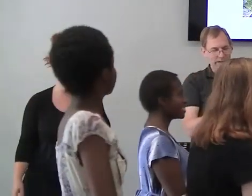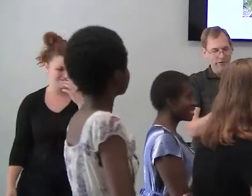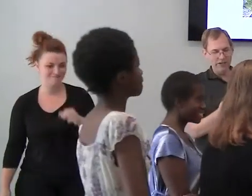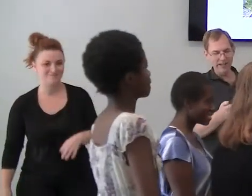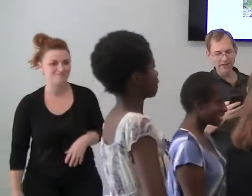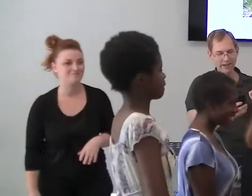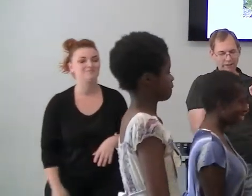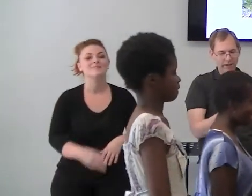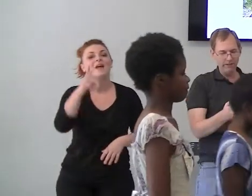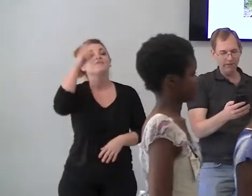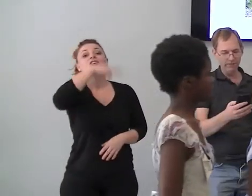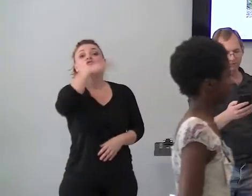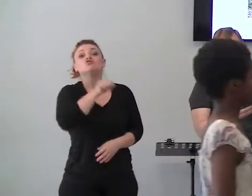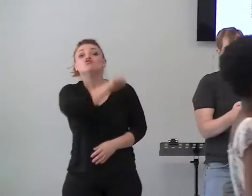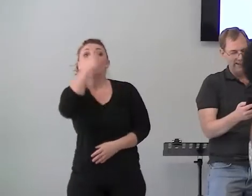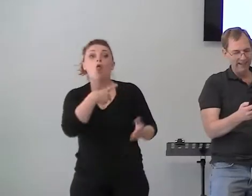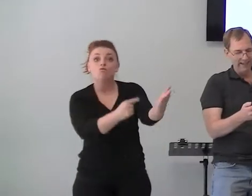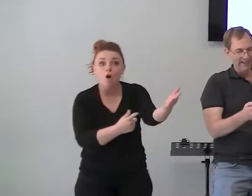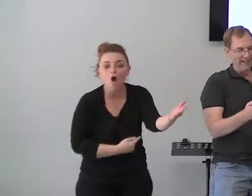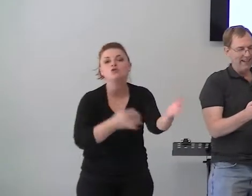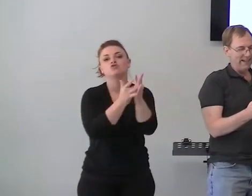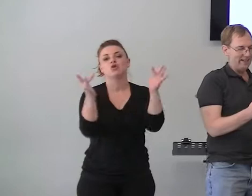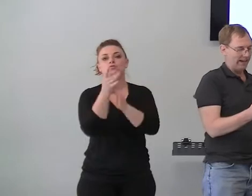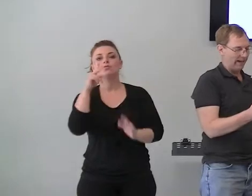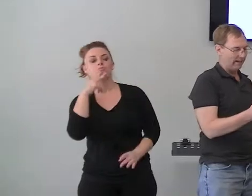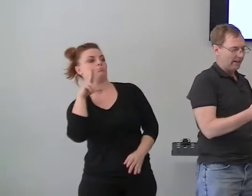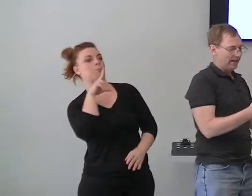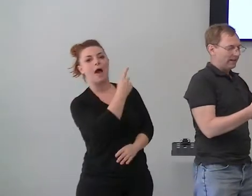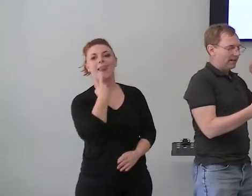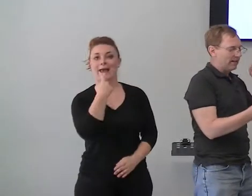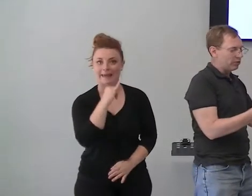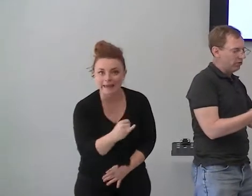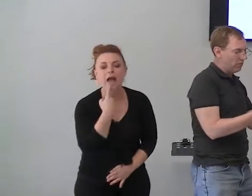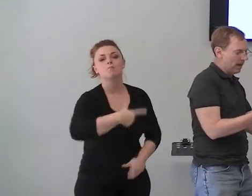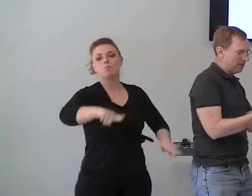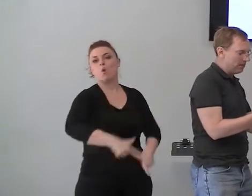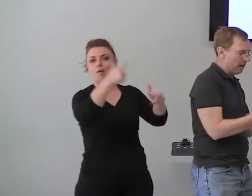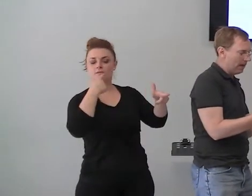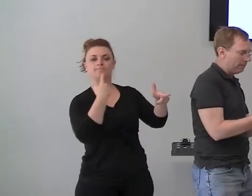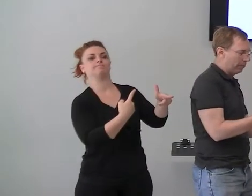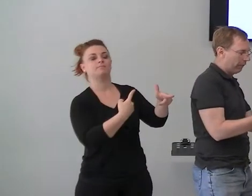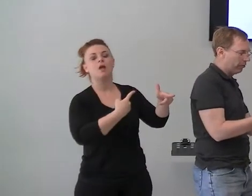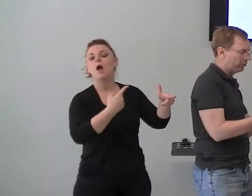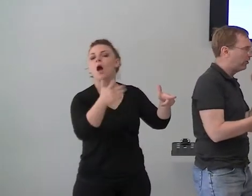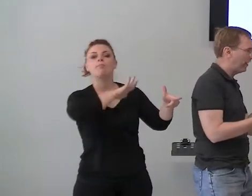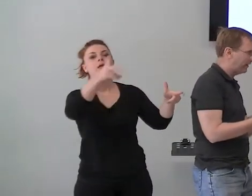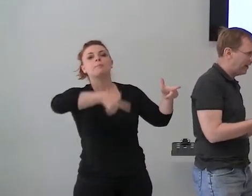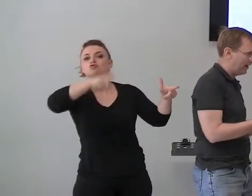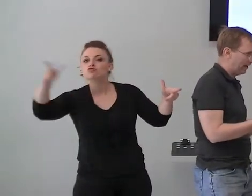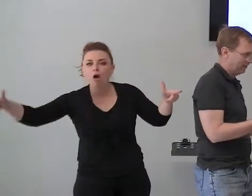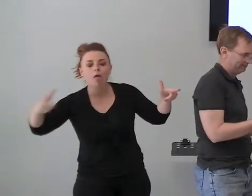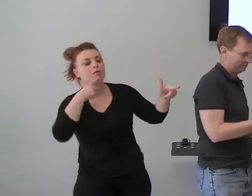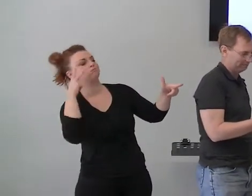Gesù rivolgendosi al fico gli disse: nessuno mangi mai più frutto da